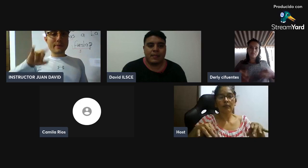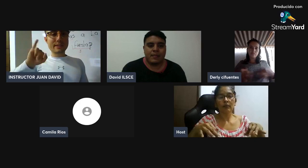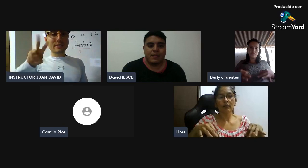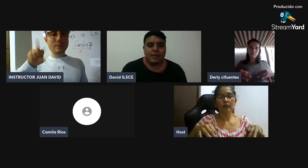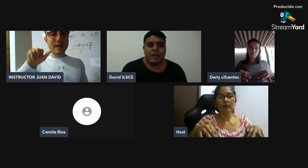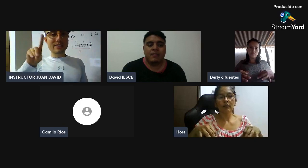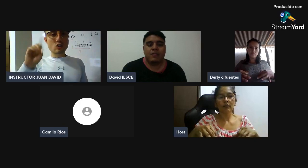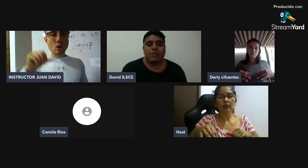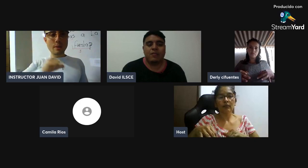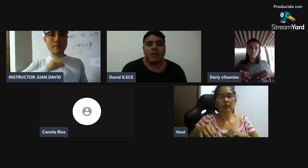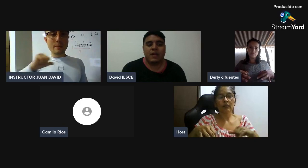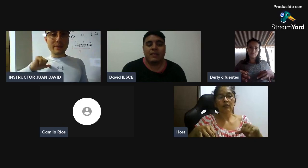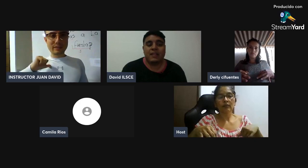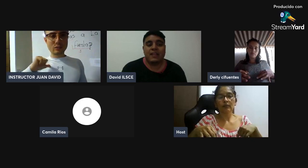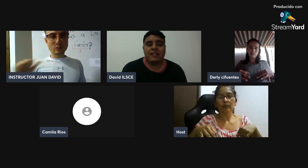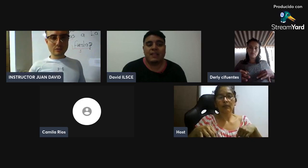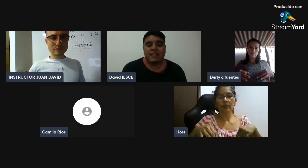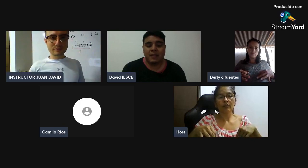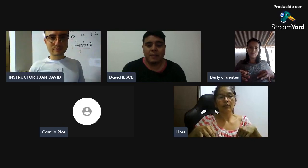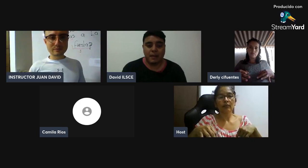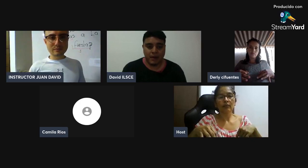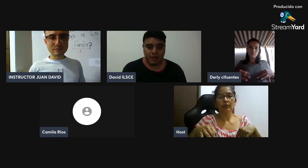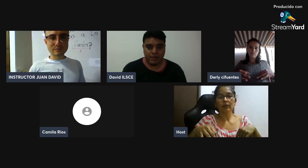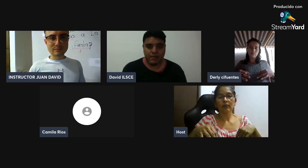esto la señal que hacía desde privado